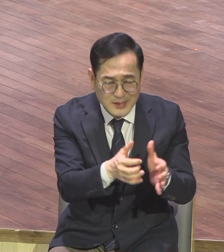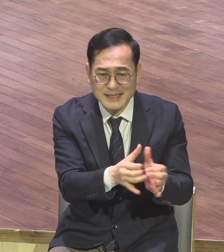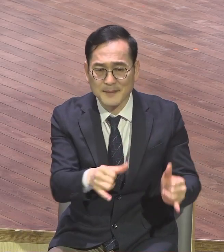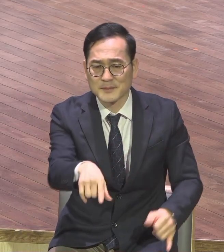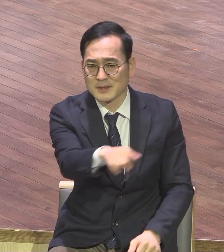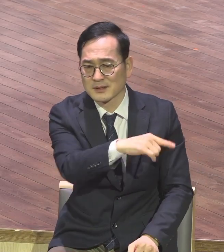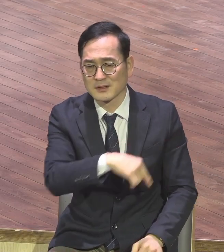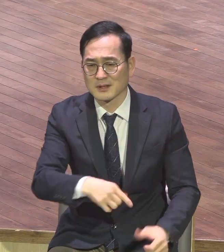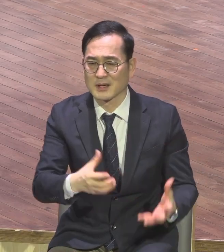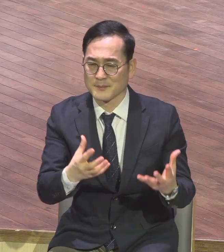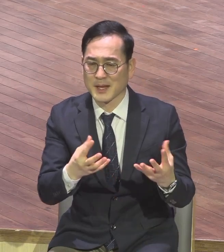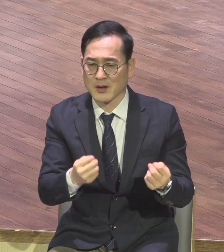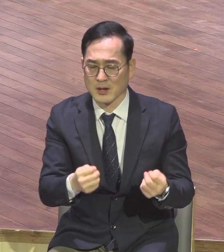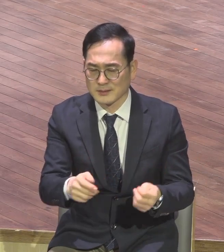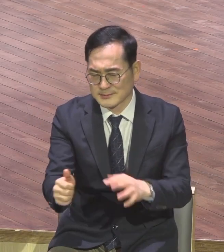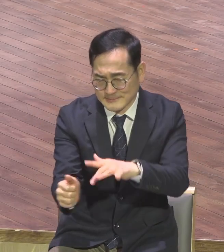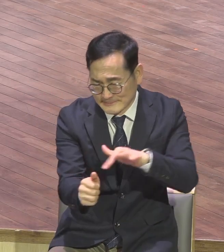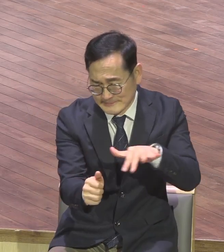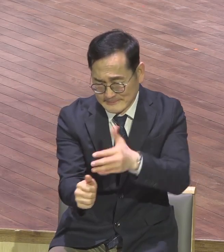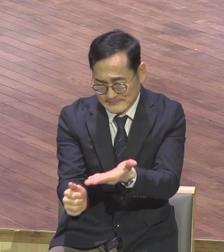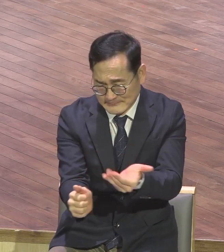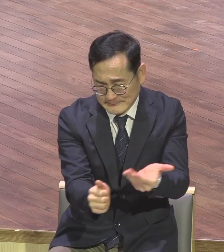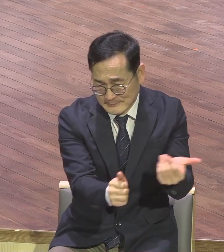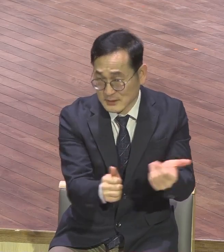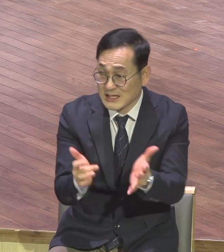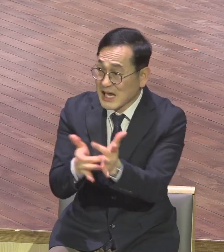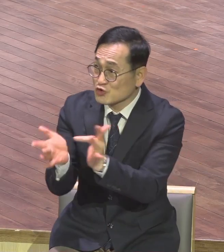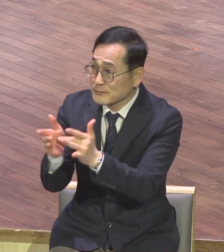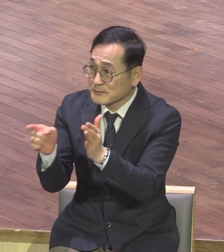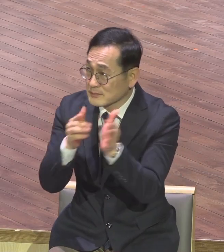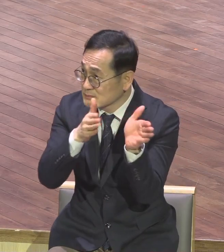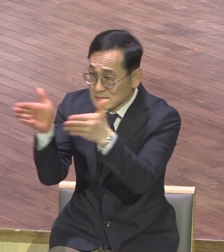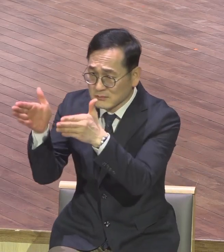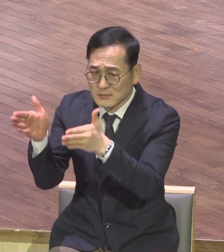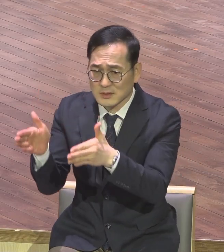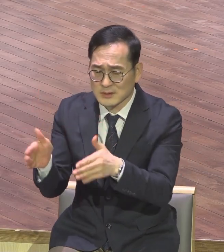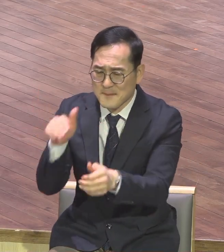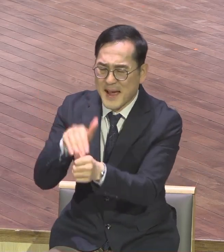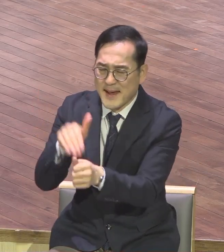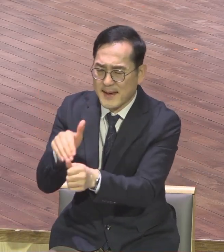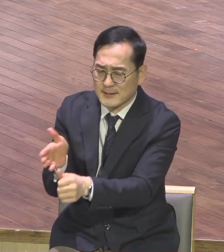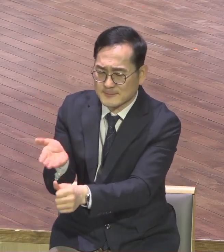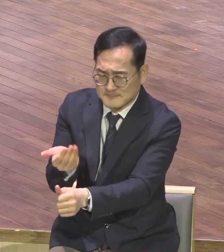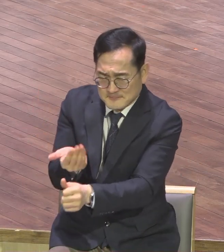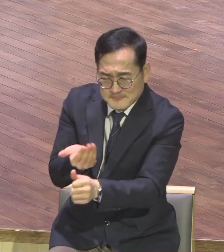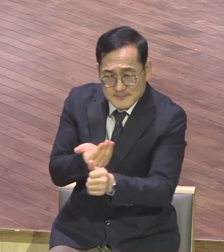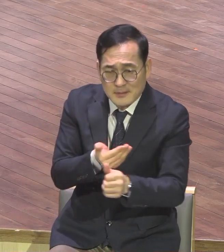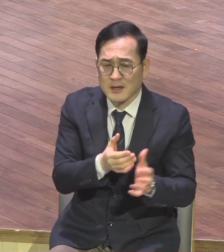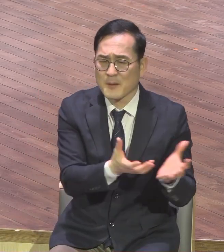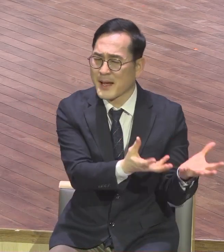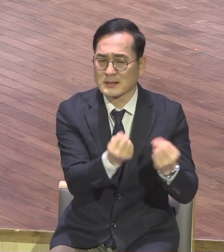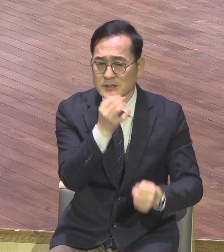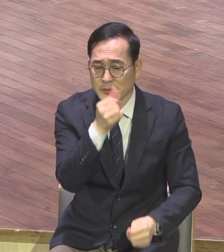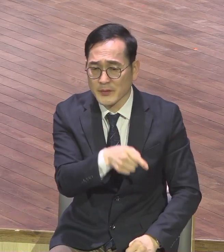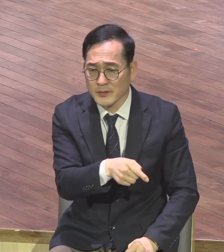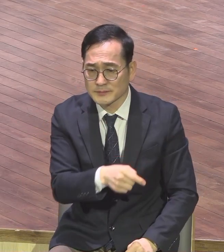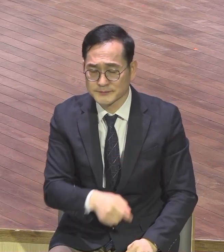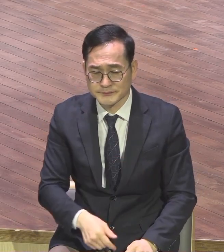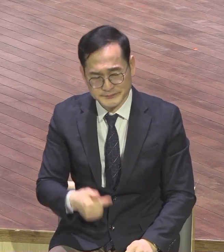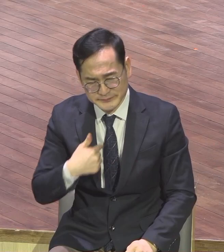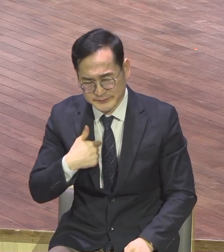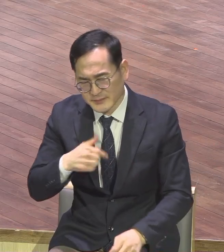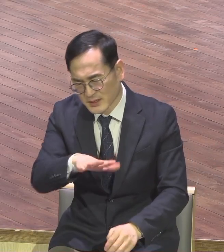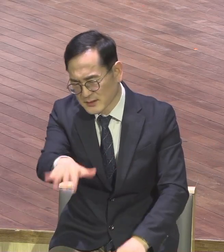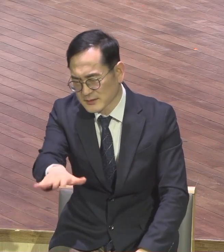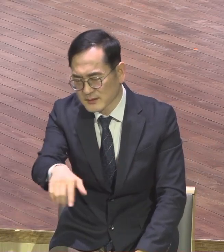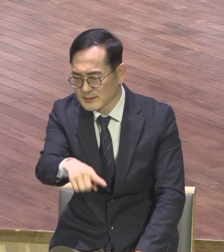사람들이 있었어요. 그런 사건이 있었어요. 18절입니다. 내가 여러 번 너에게 말할